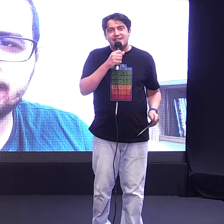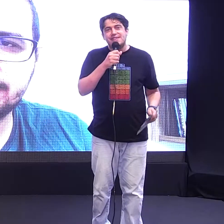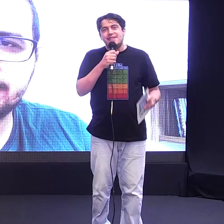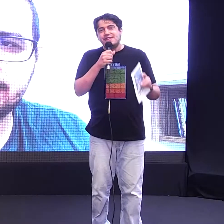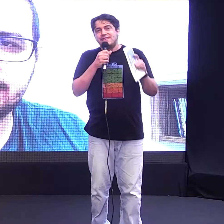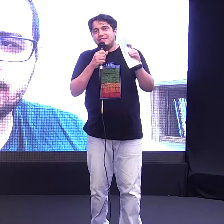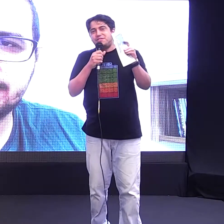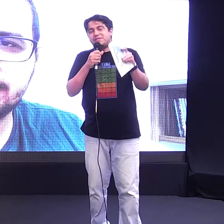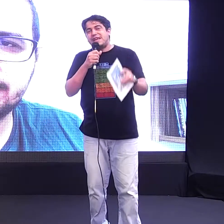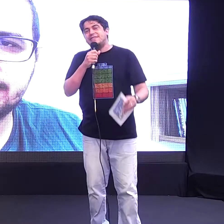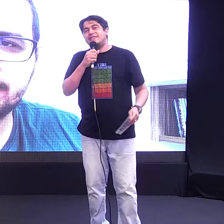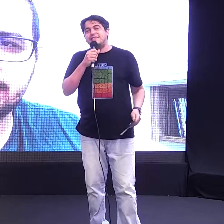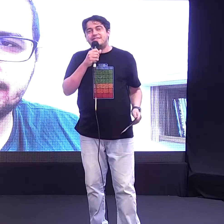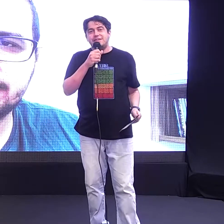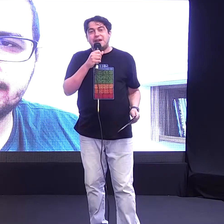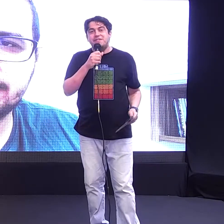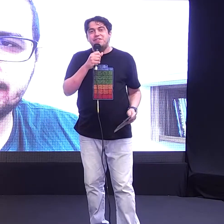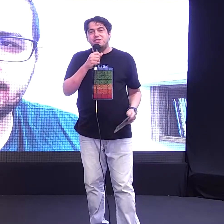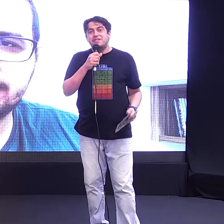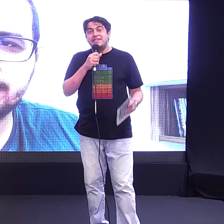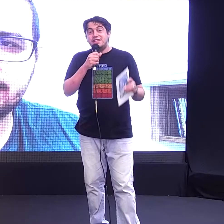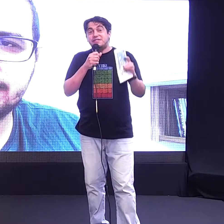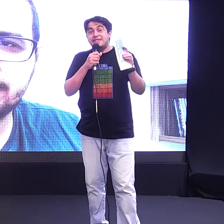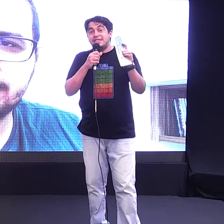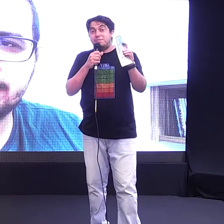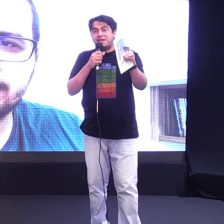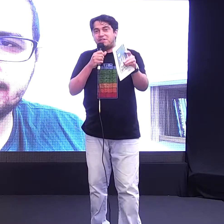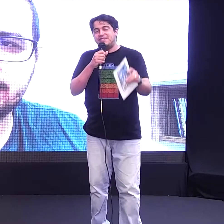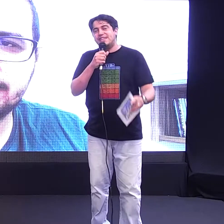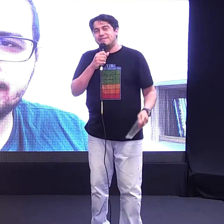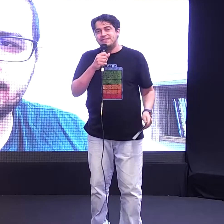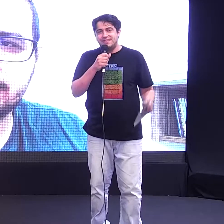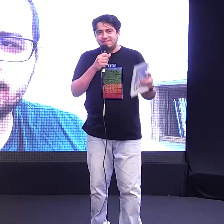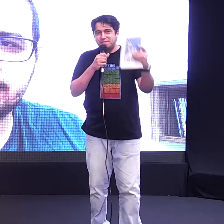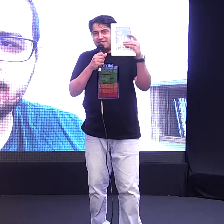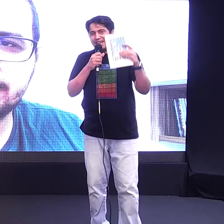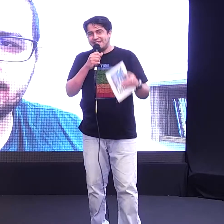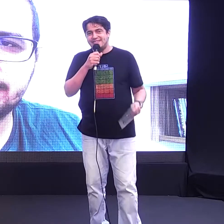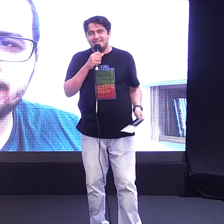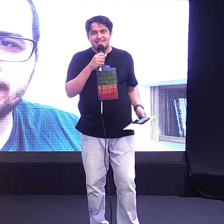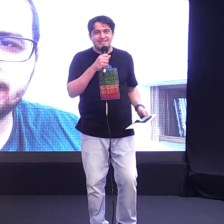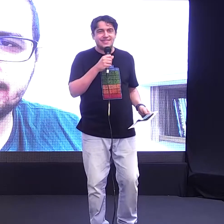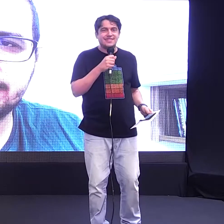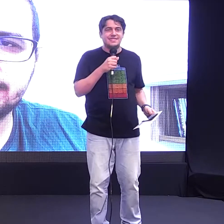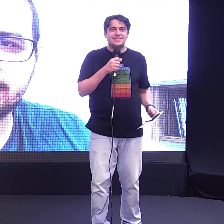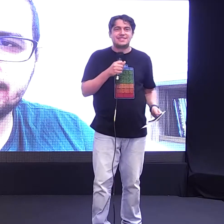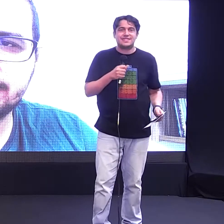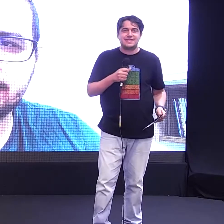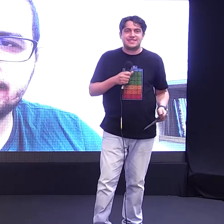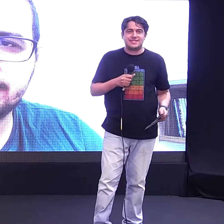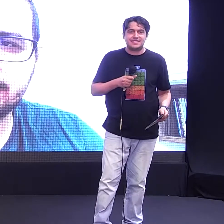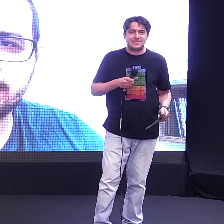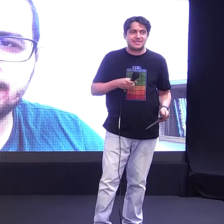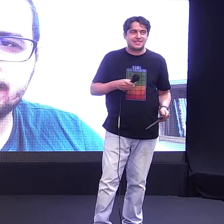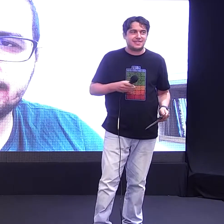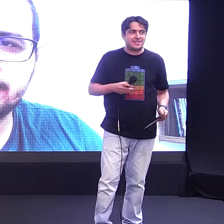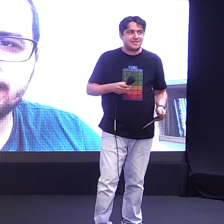vai desfrutar desse dia maravilhoso que Deus está dando para você. Vamos lá?